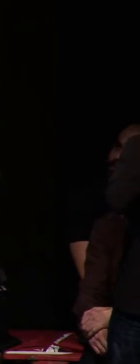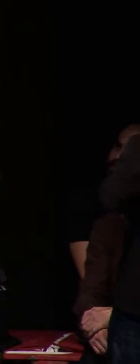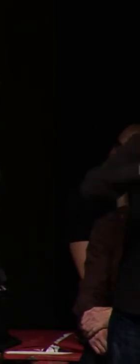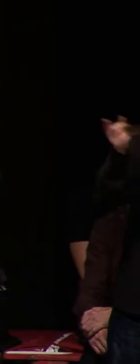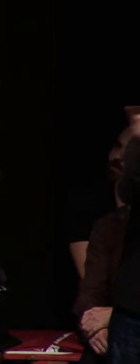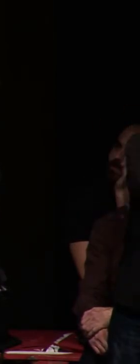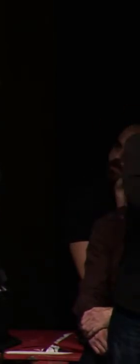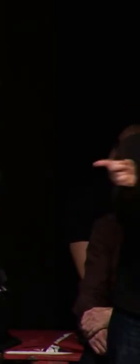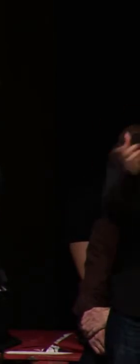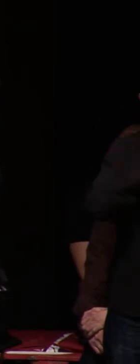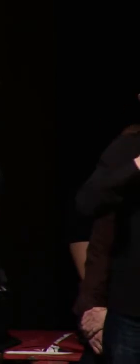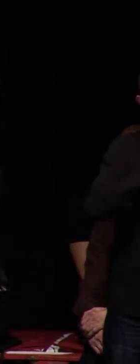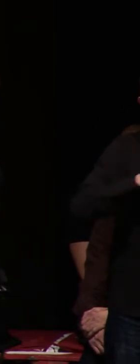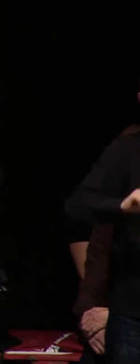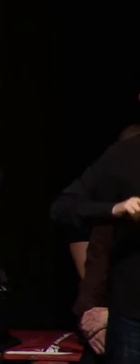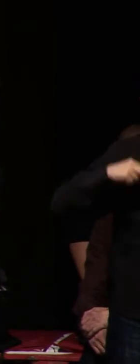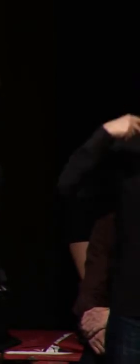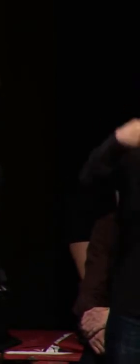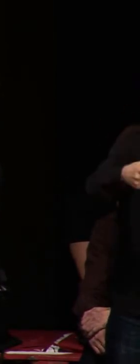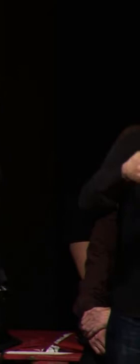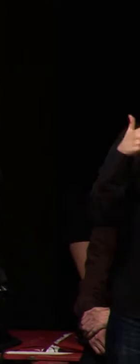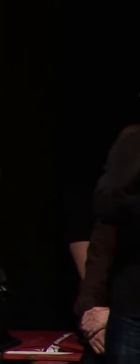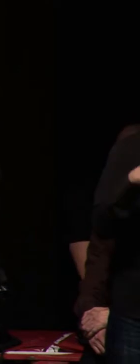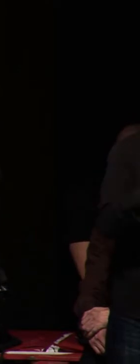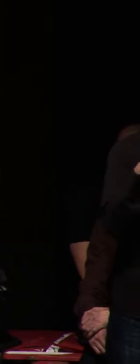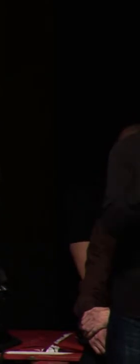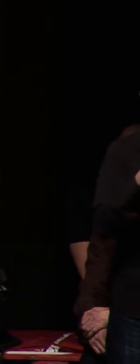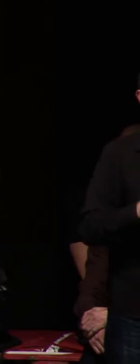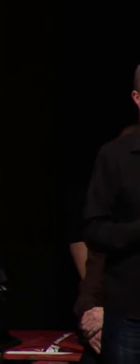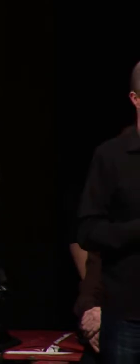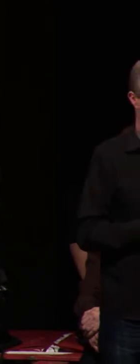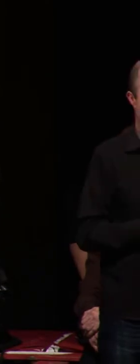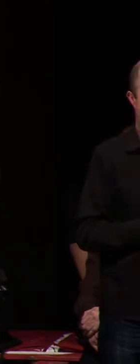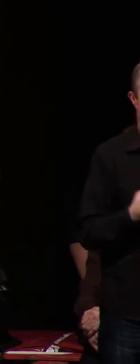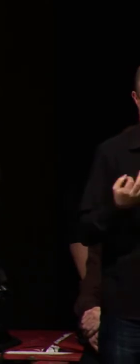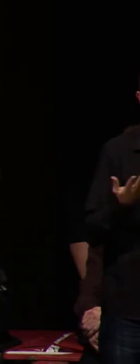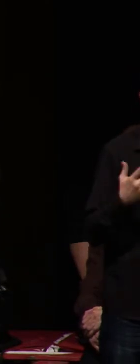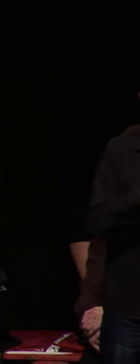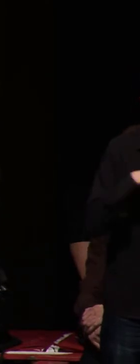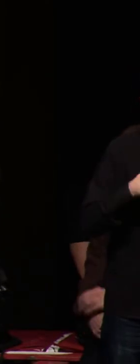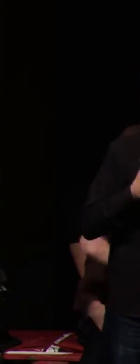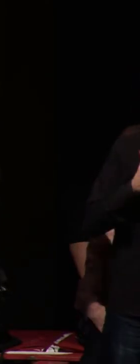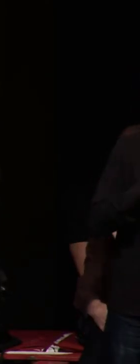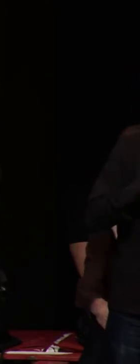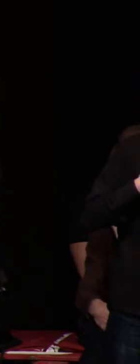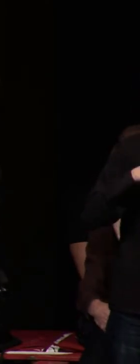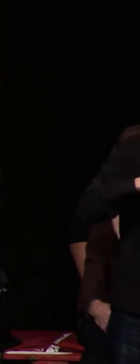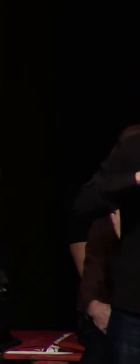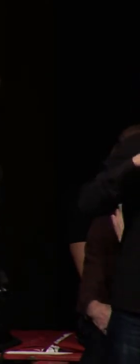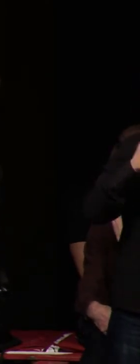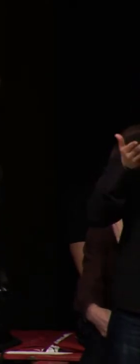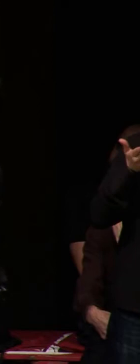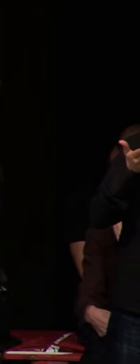públic, sinó que venim a retornar els deutes, els drets socials. Quina independència volen construir aquells